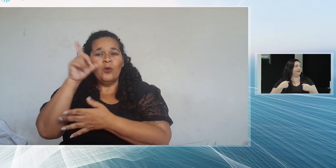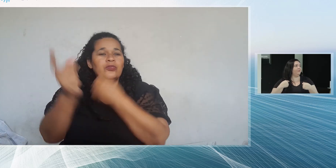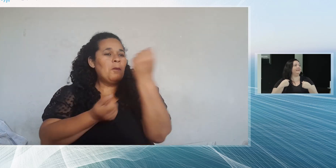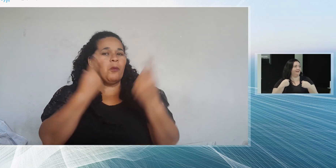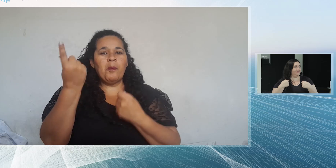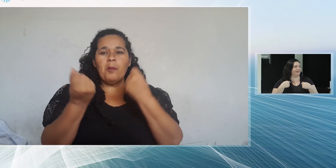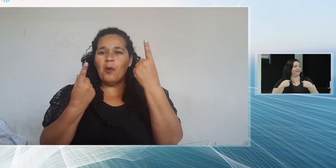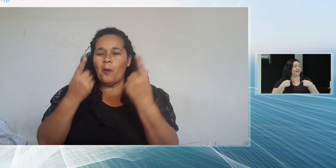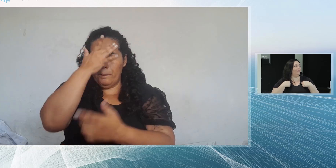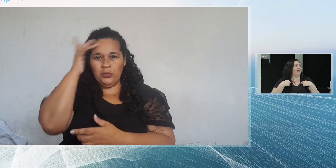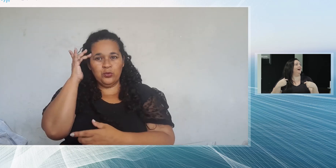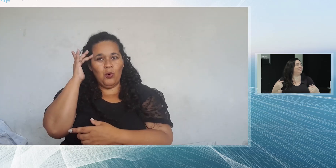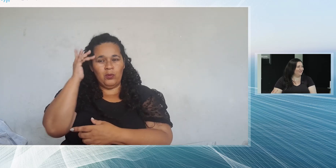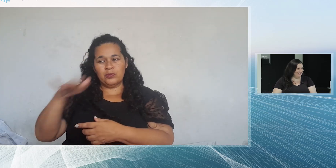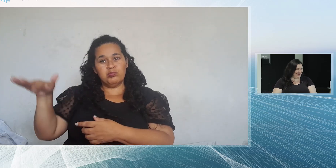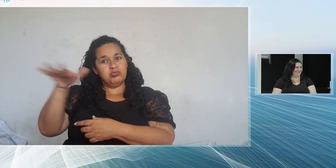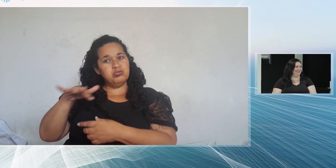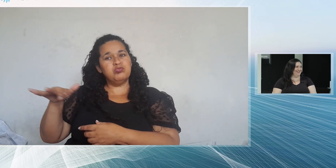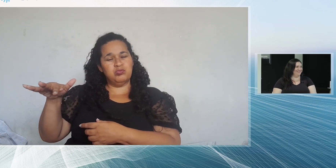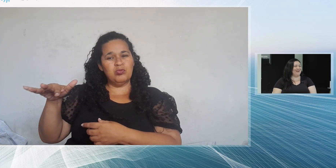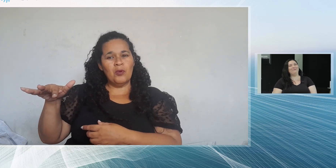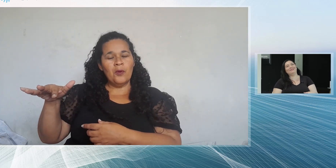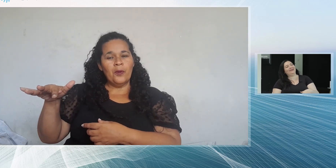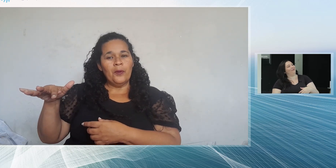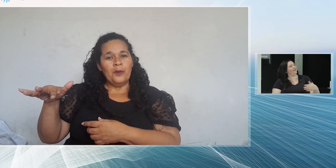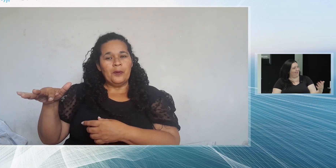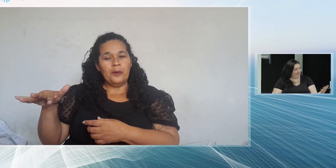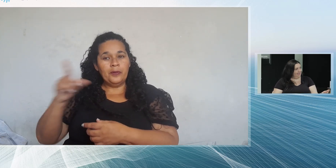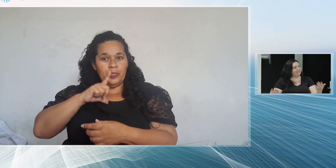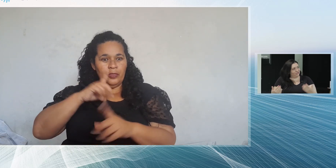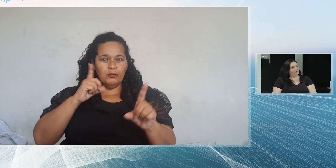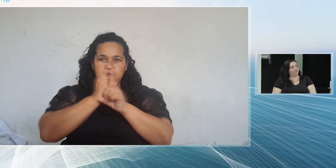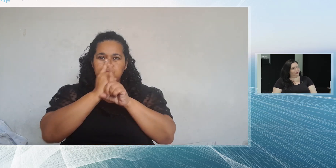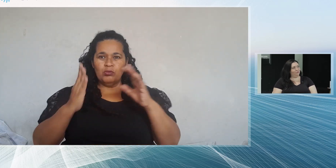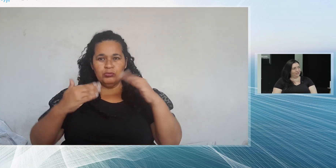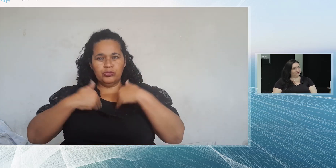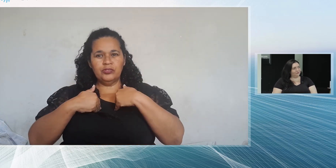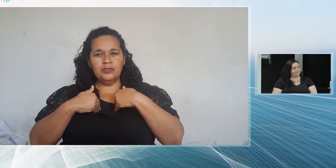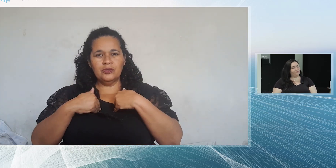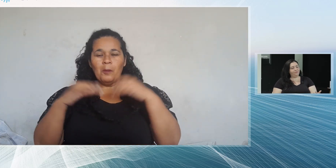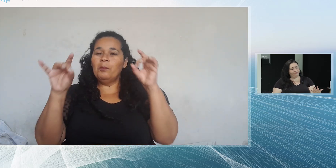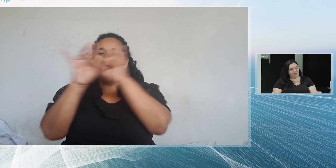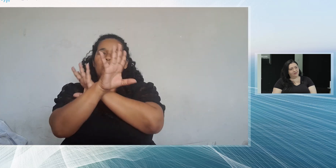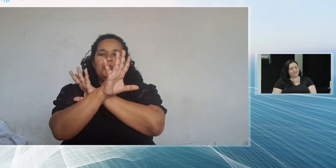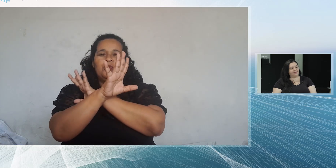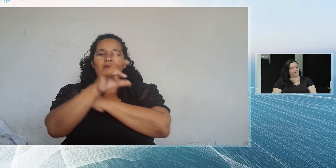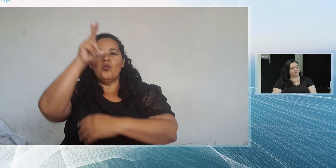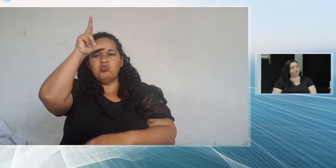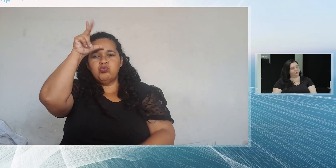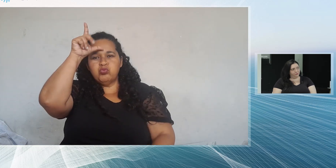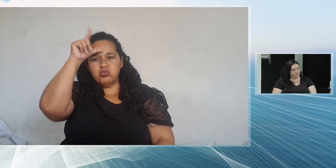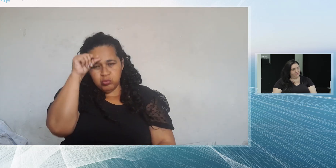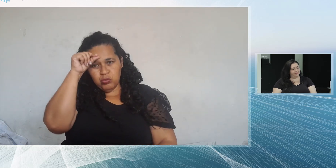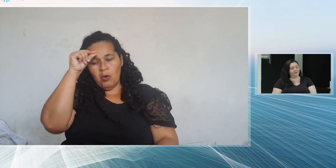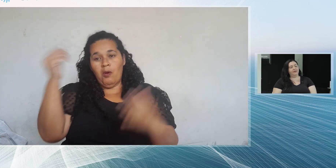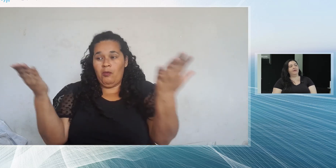pessoas do emprego entender que ela não é antissocial, não é porque ela não quer, existe um transtorno por isso. Então, esse caso